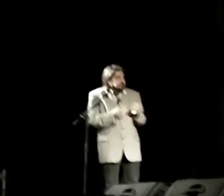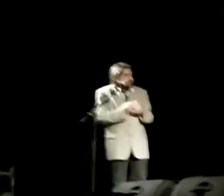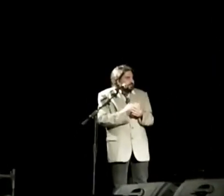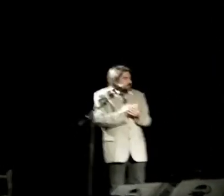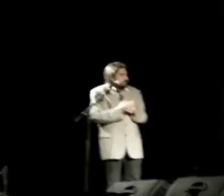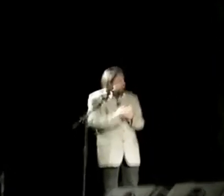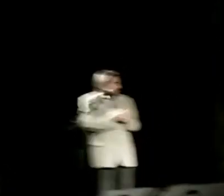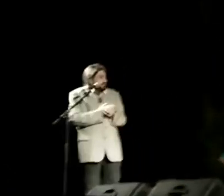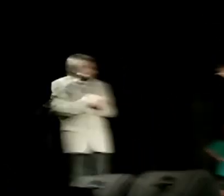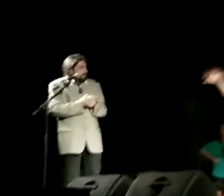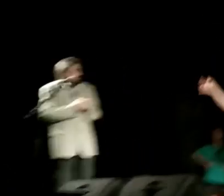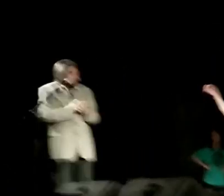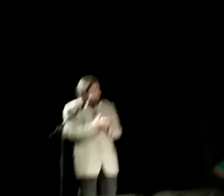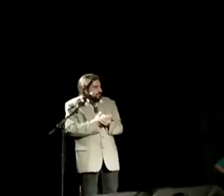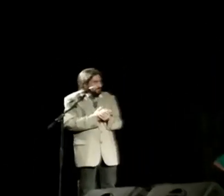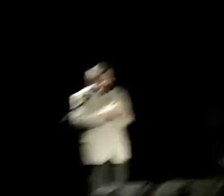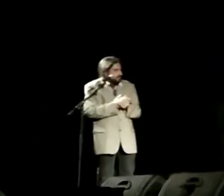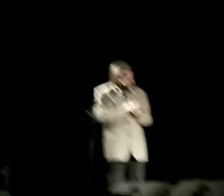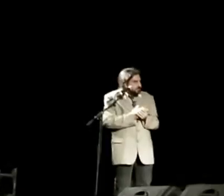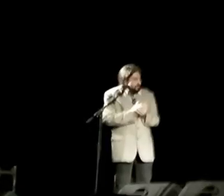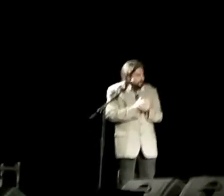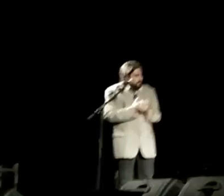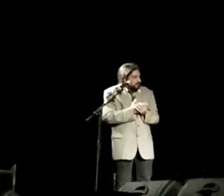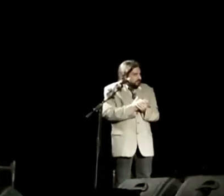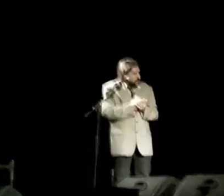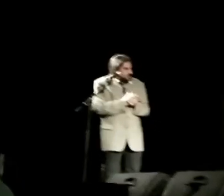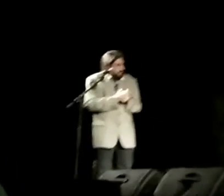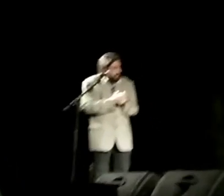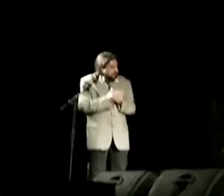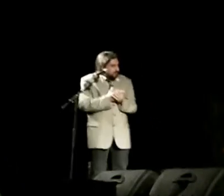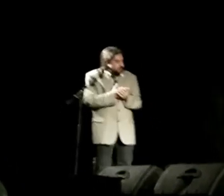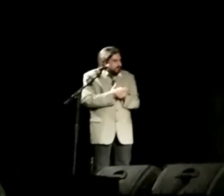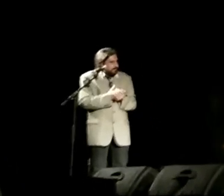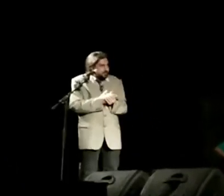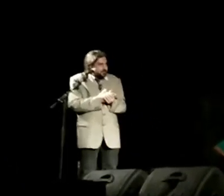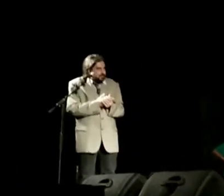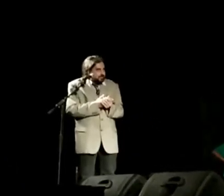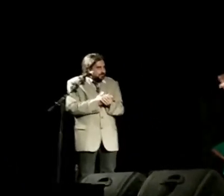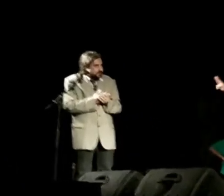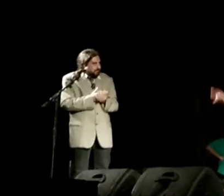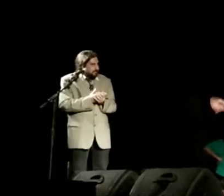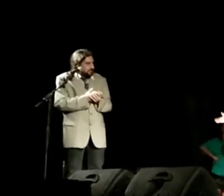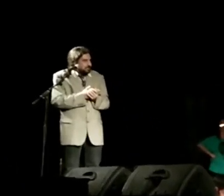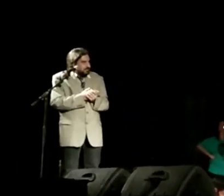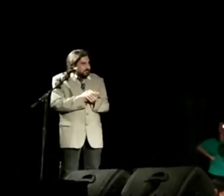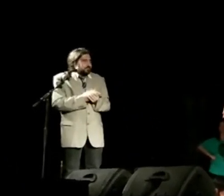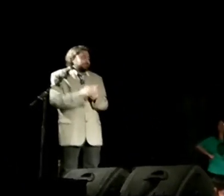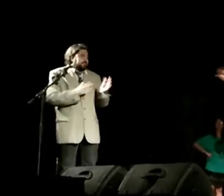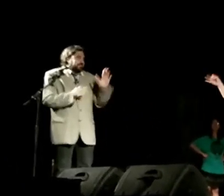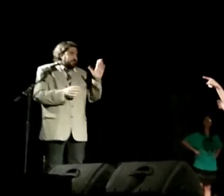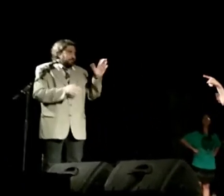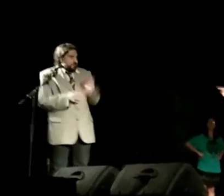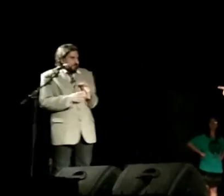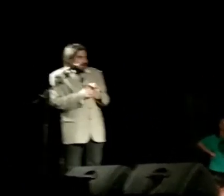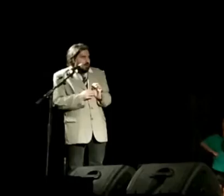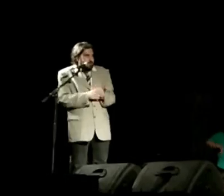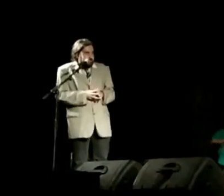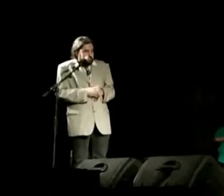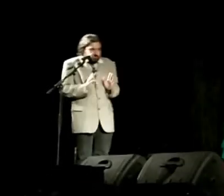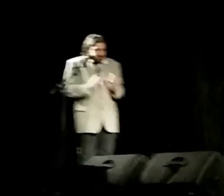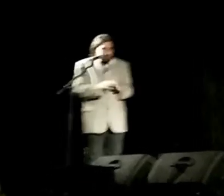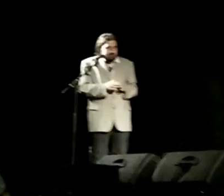a més, ara esteu fent aquí el tractat del CETA, de l'ITTP, que vindrà ara menjar de